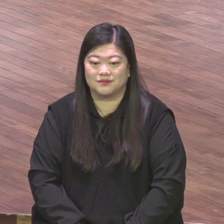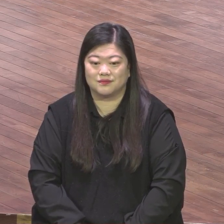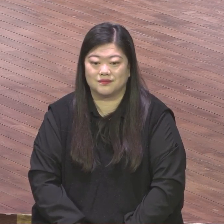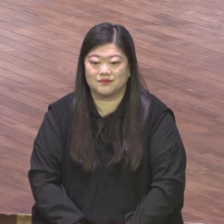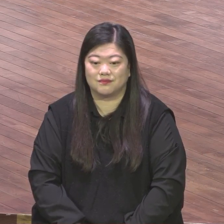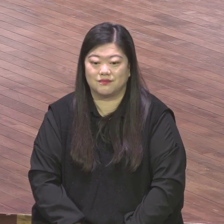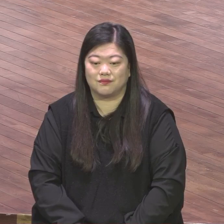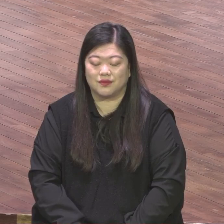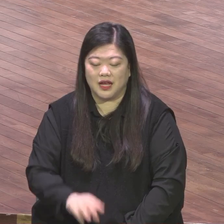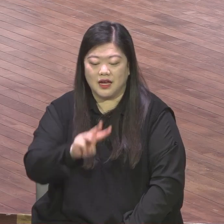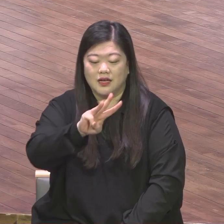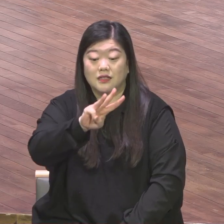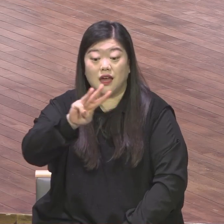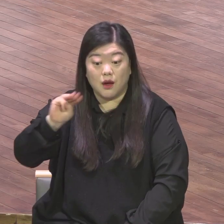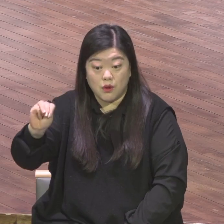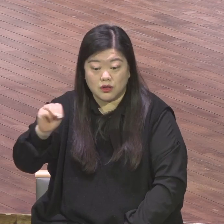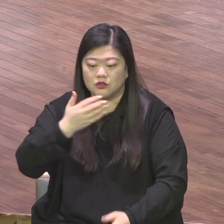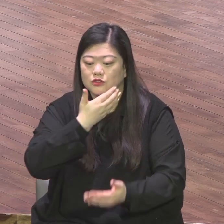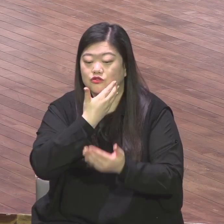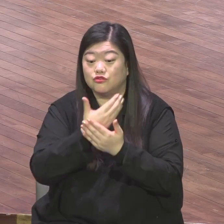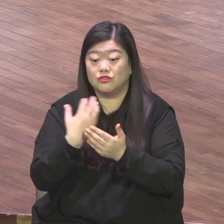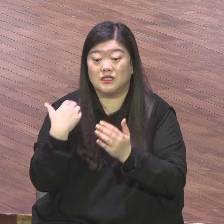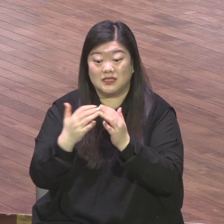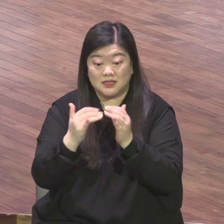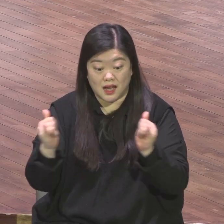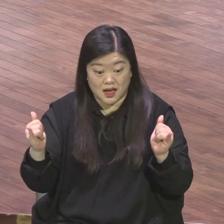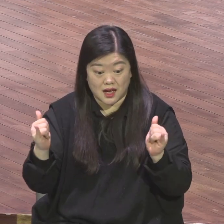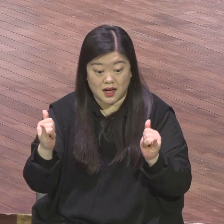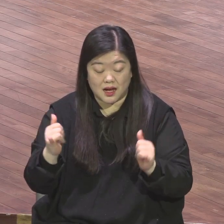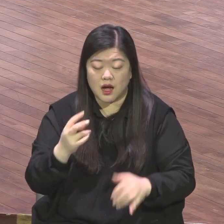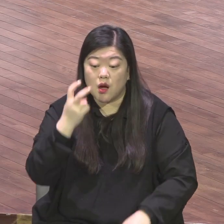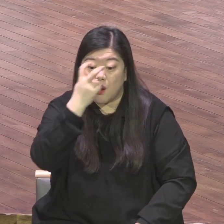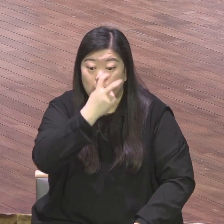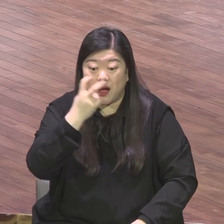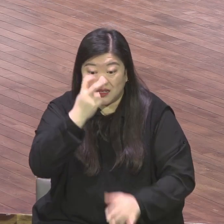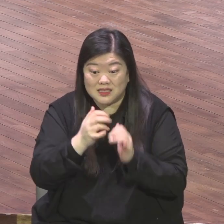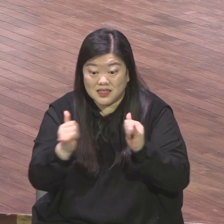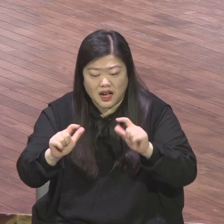교회의 중직자는 단순히 관리형 중직자가 아니에요.